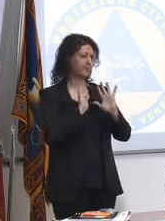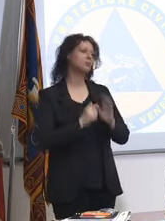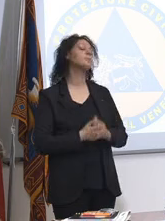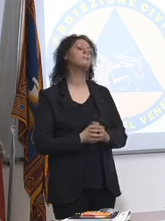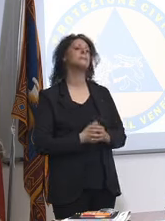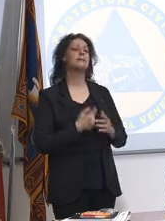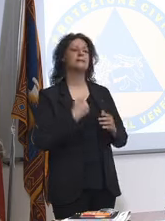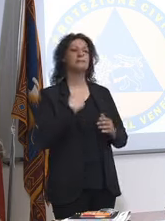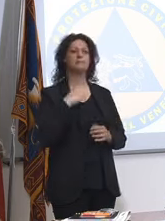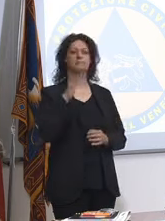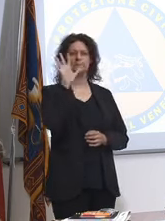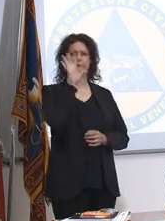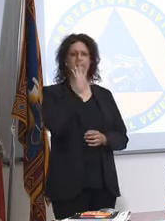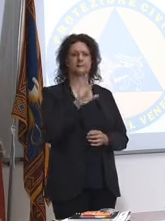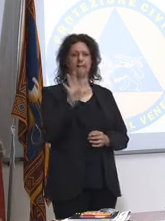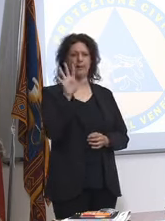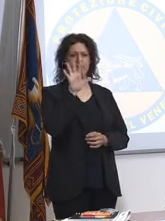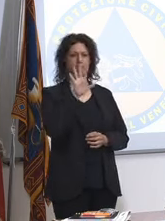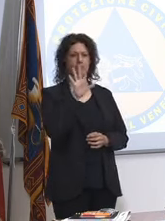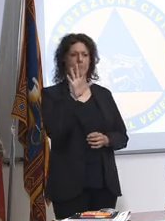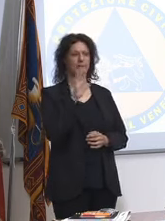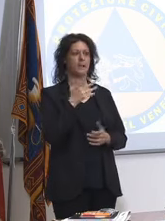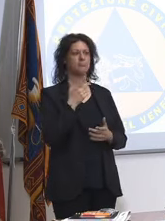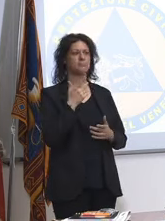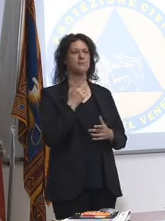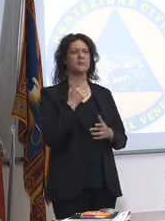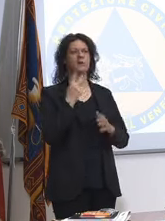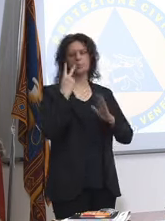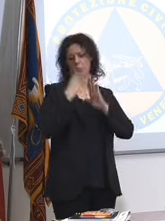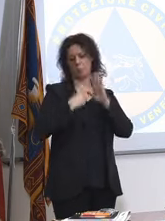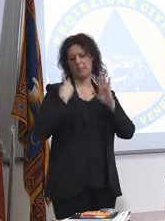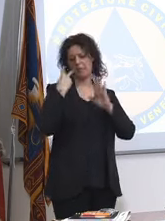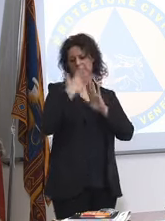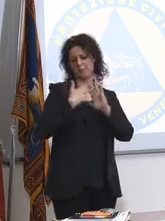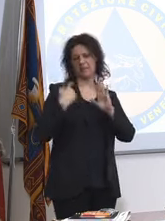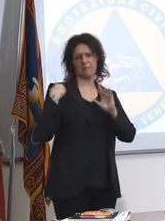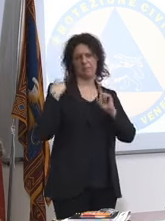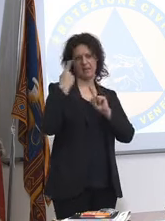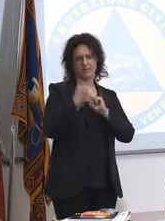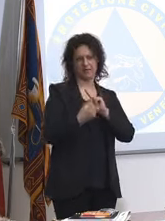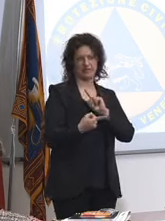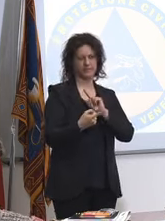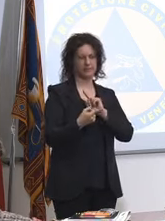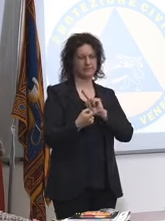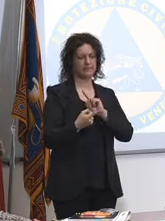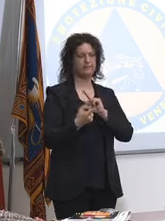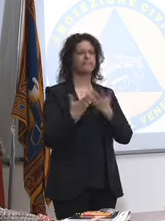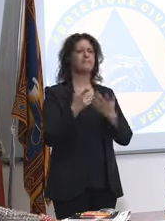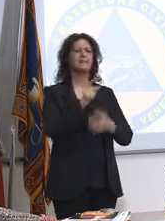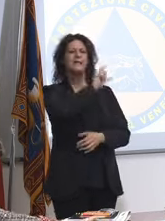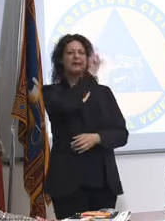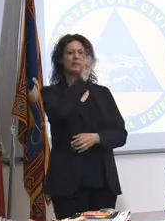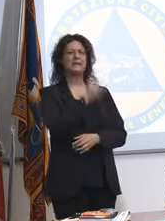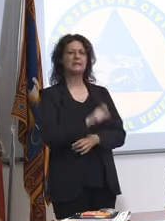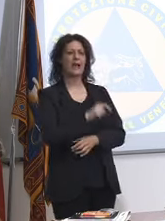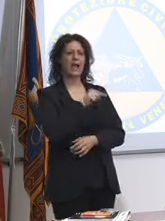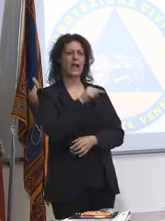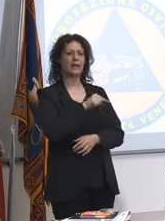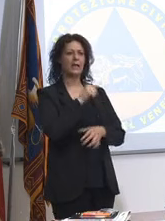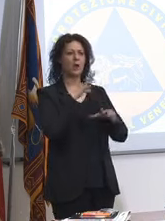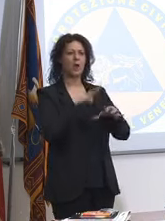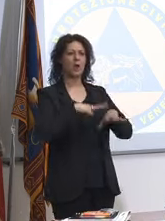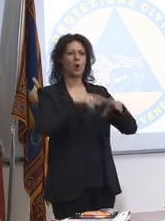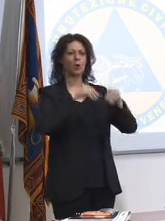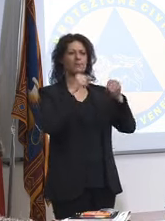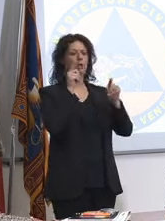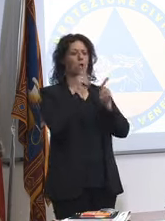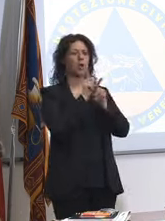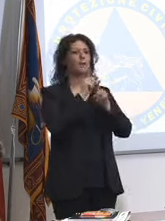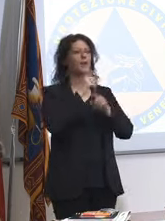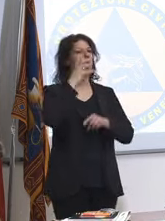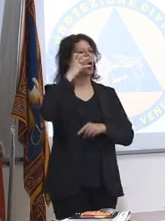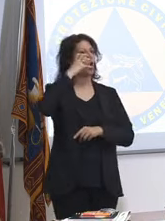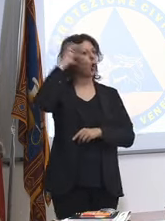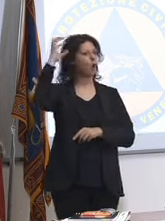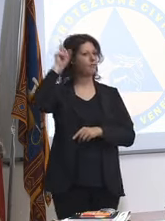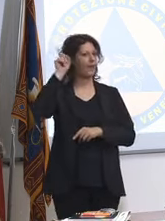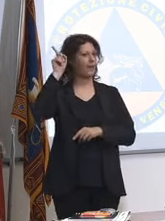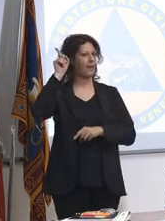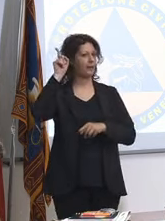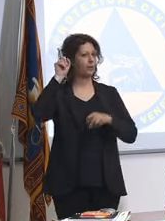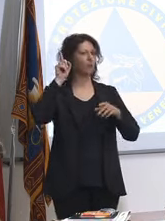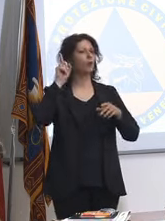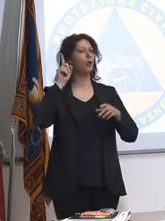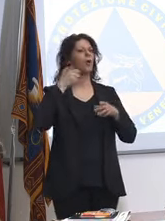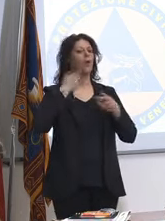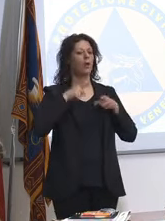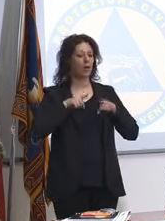che nell'arco di questi 2 o 3 mesi in Italia ci sia creato una sorta di governo parallelo tra i DPCM